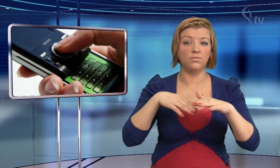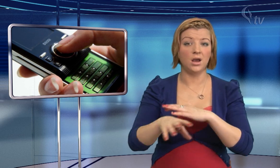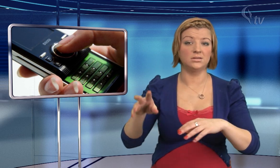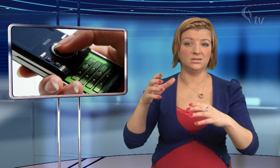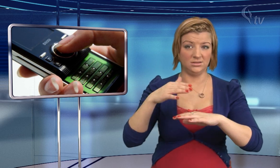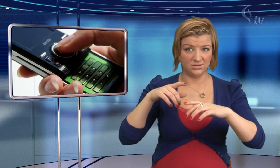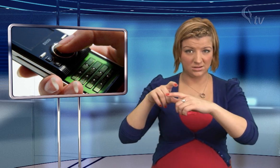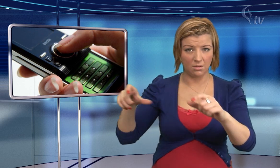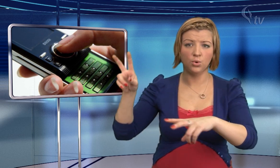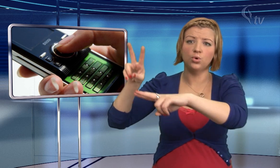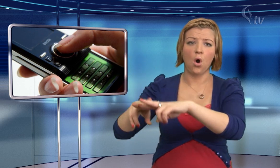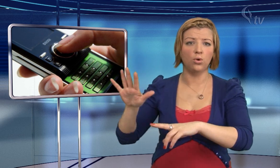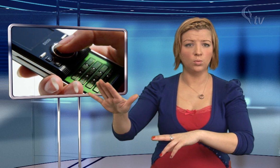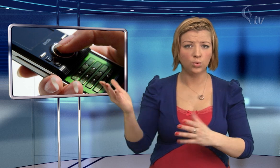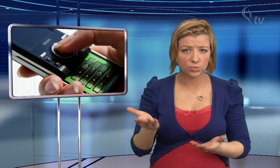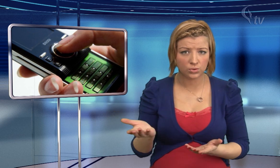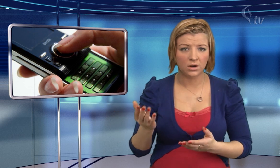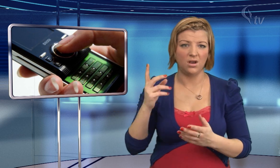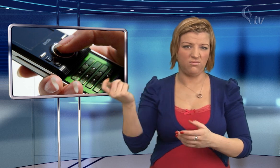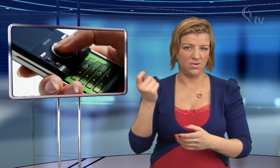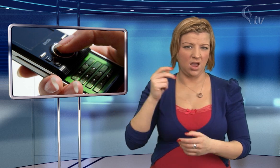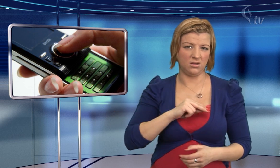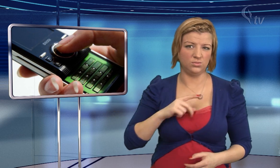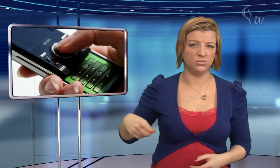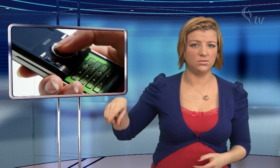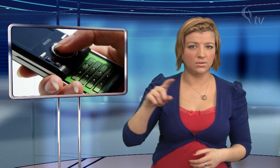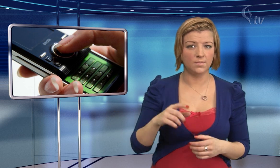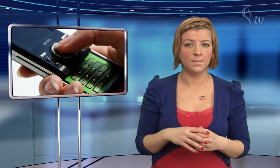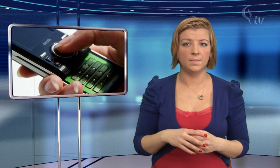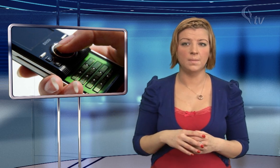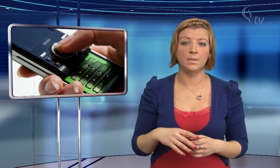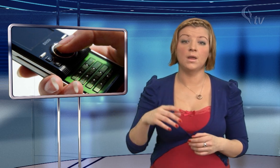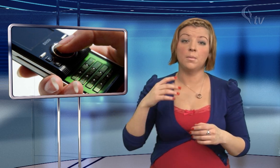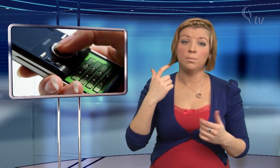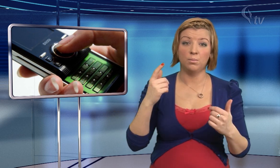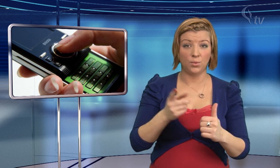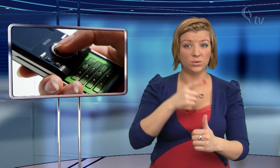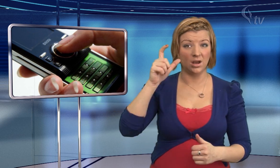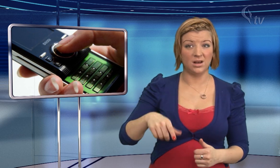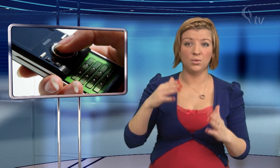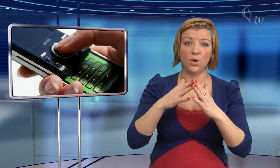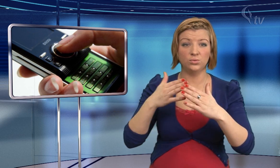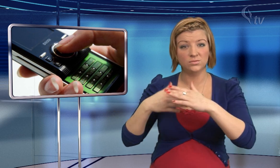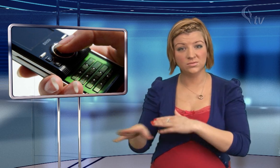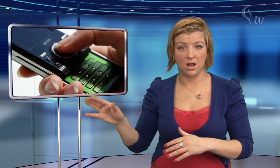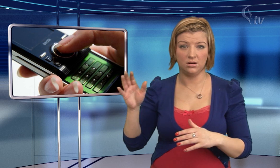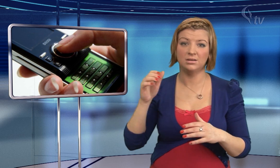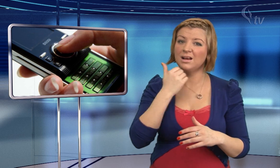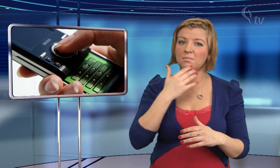puudusi. Neist olulisemad see, et faksiaparaate on vähe ja nad on paiksed ning seetõttu on puudega inimesel kodus teemal